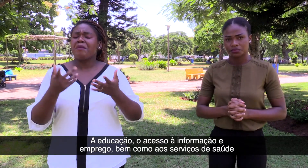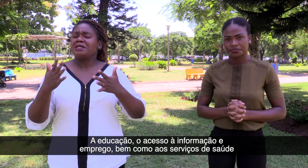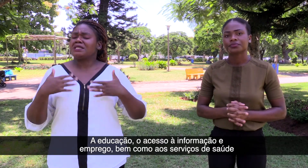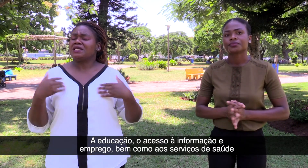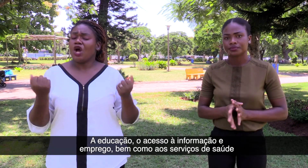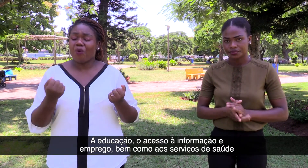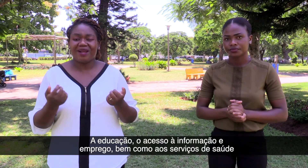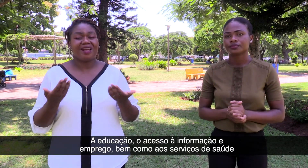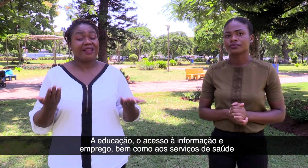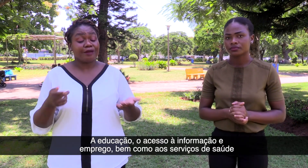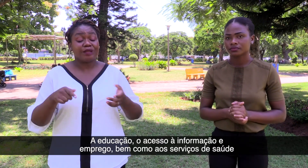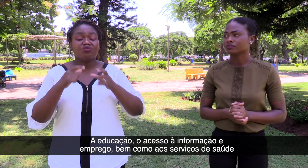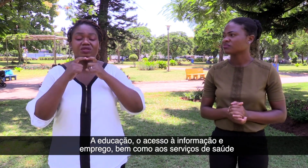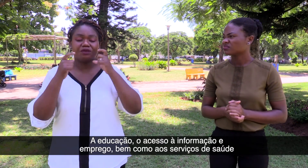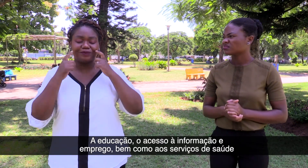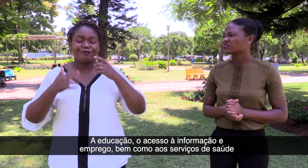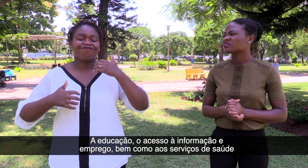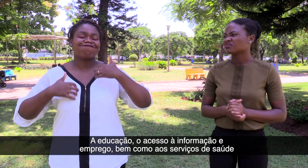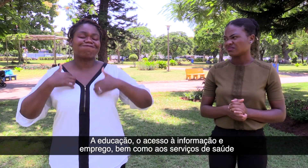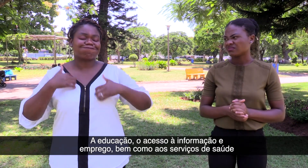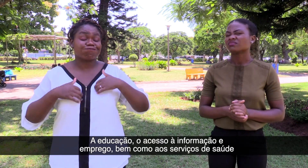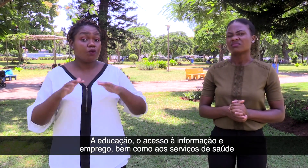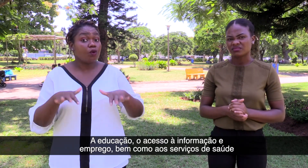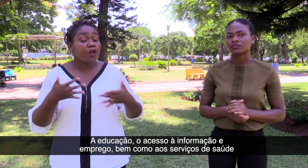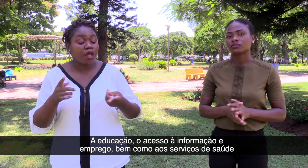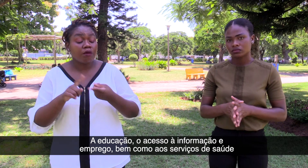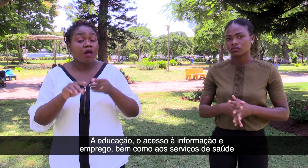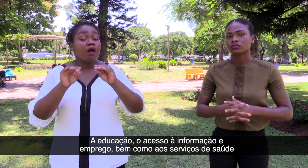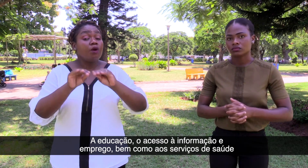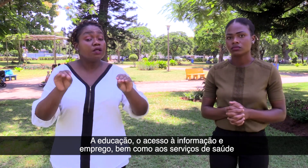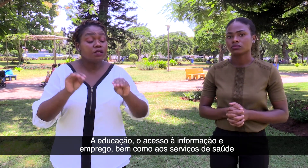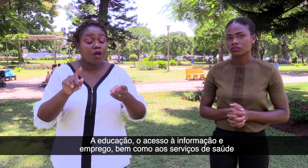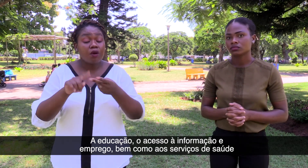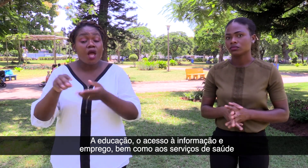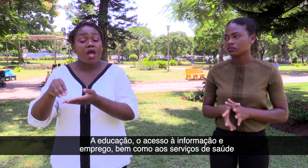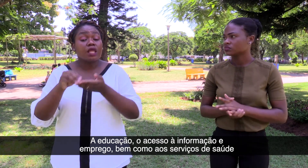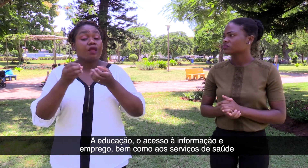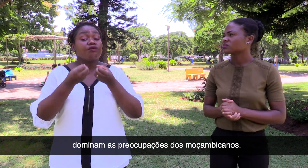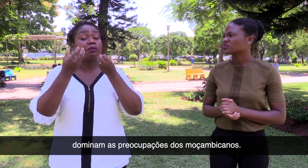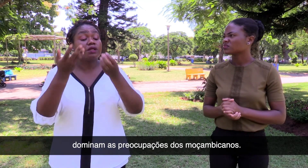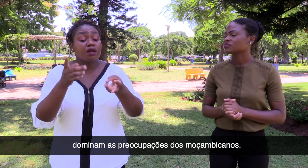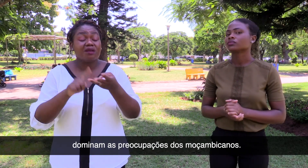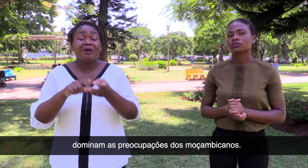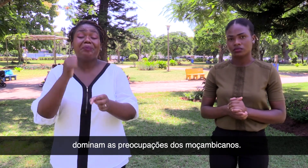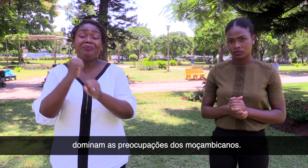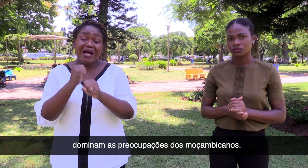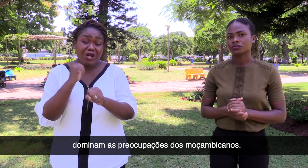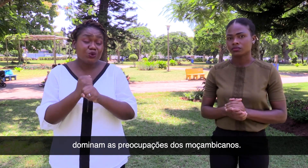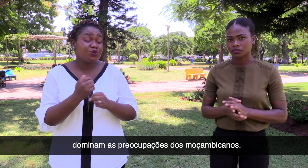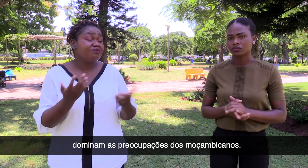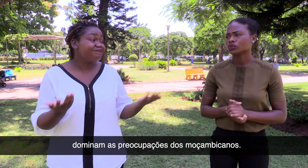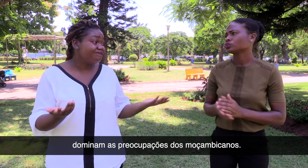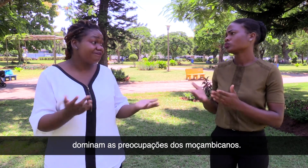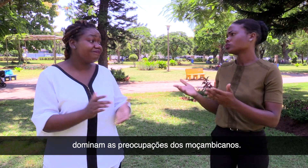A educação, o acesso à informação e emprego, bem como aos serviços de saúde, dominam as preocupações